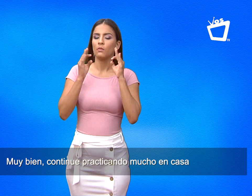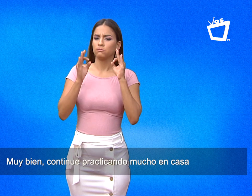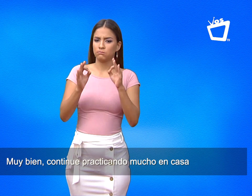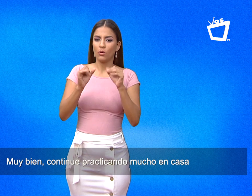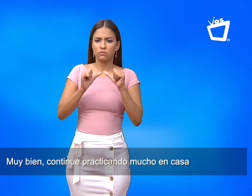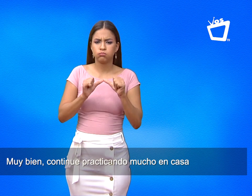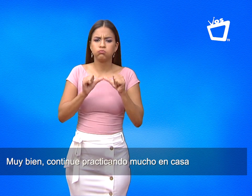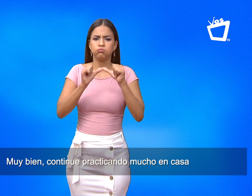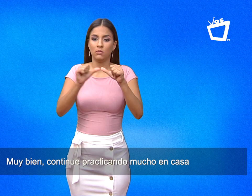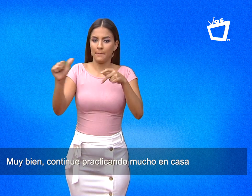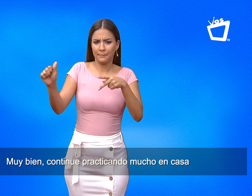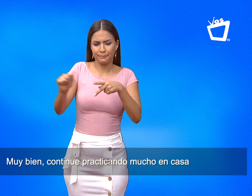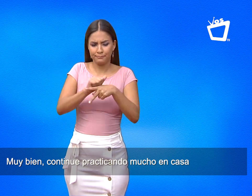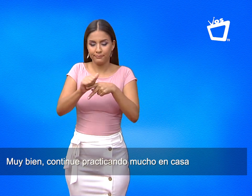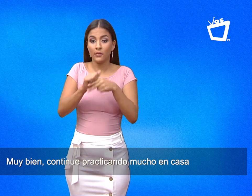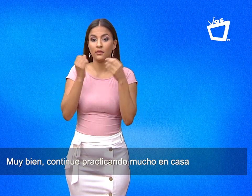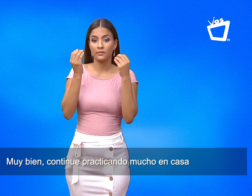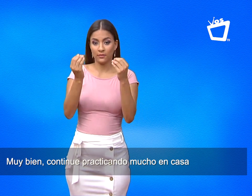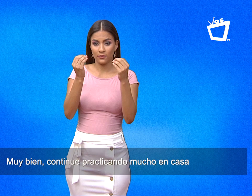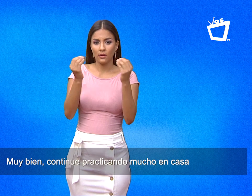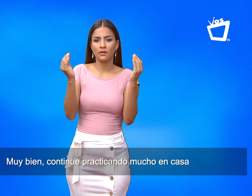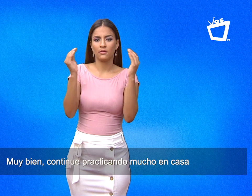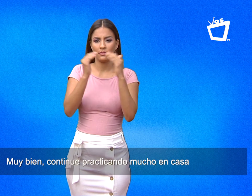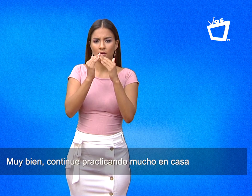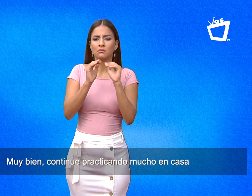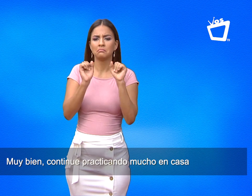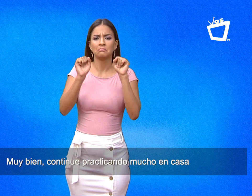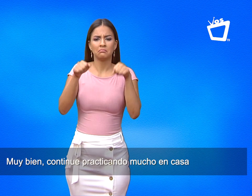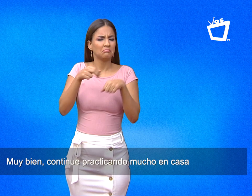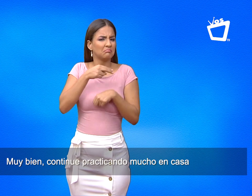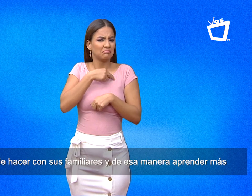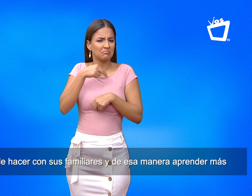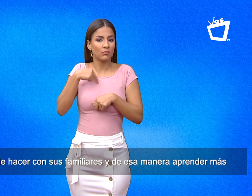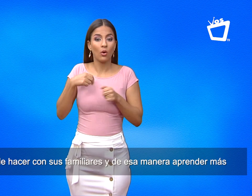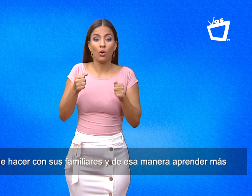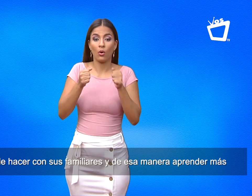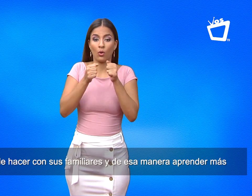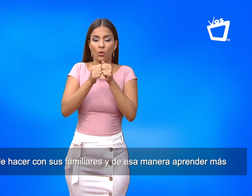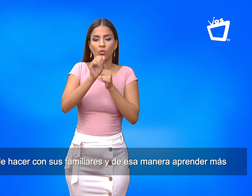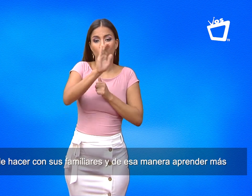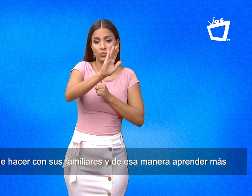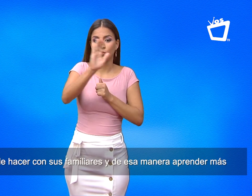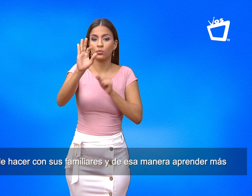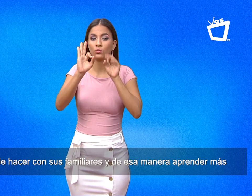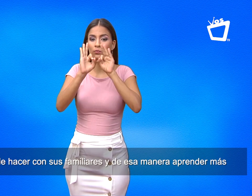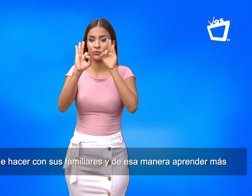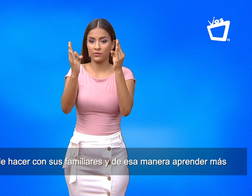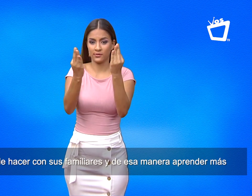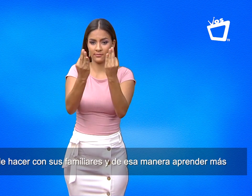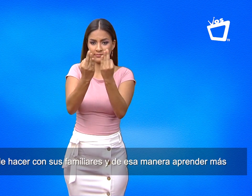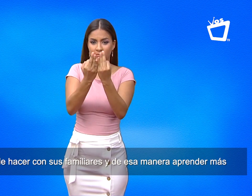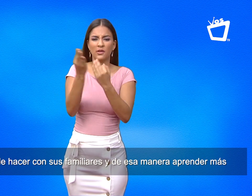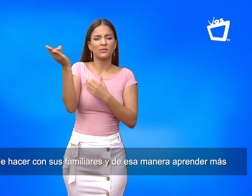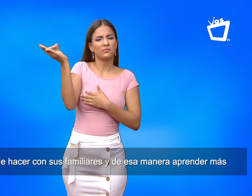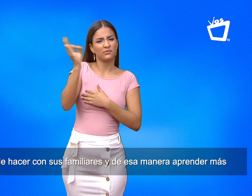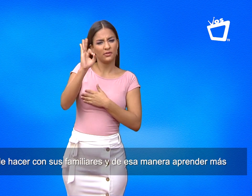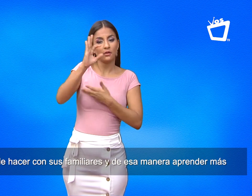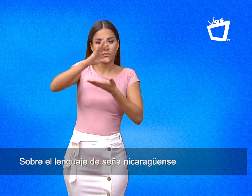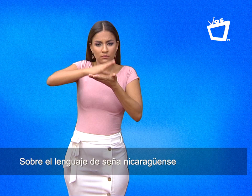muy bien continúe practicando mucho en casa lo pueden hacer con sus familiares y de esa manera aprender más sobre